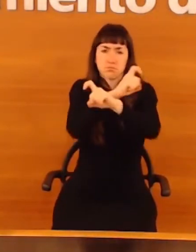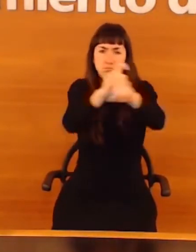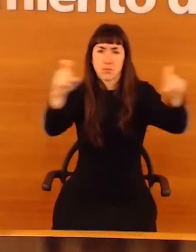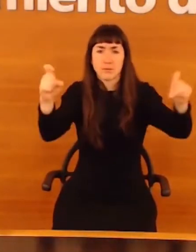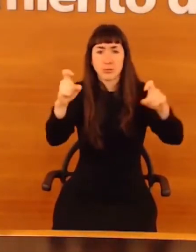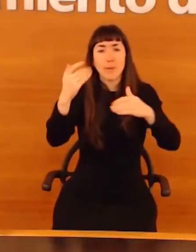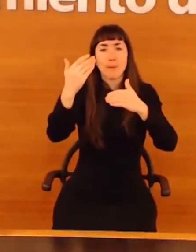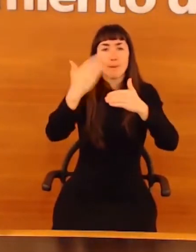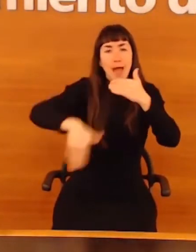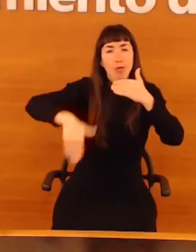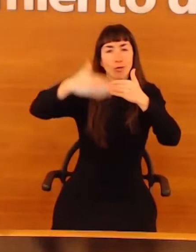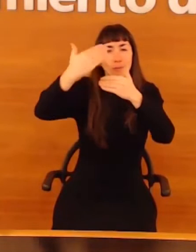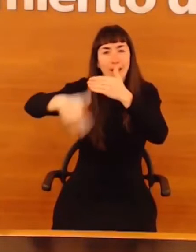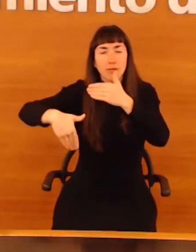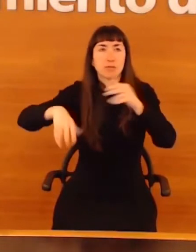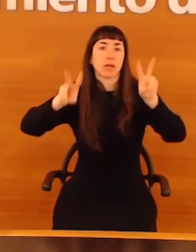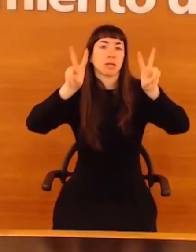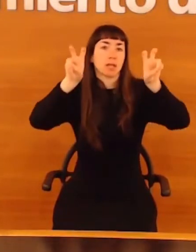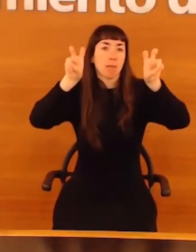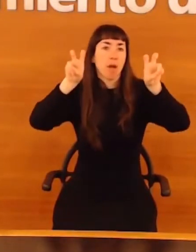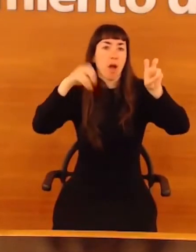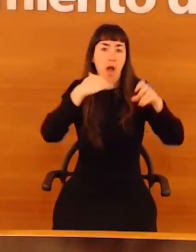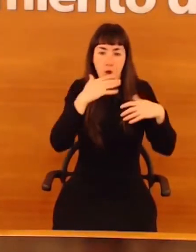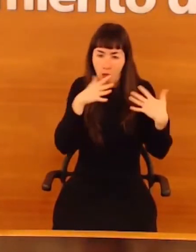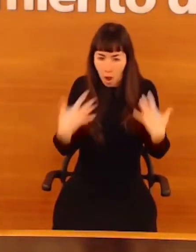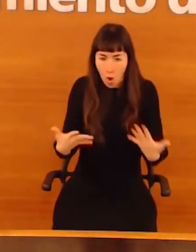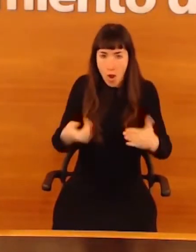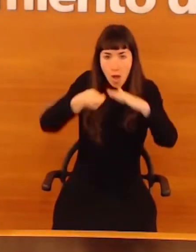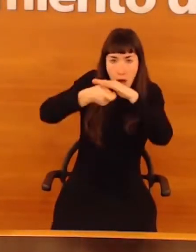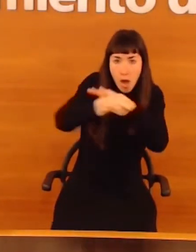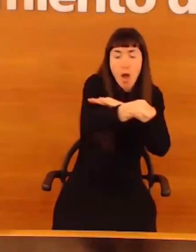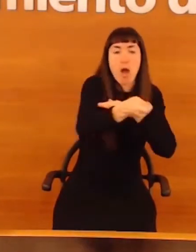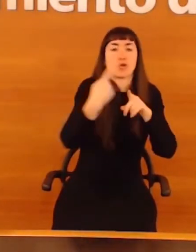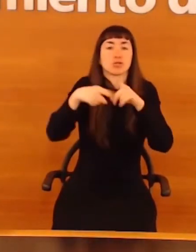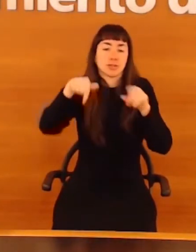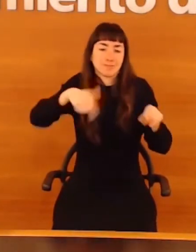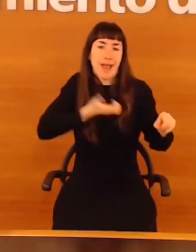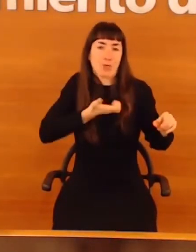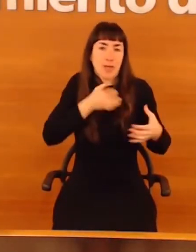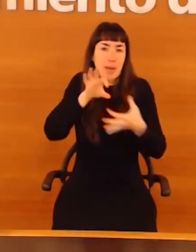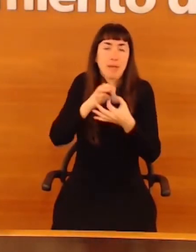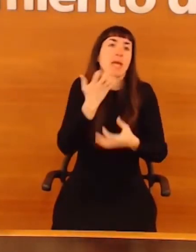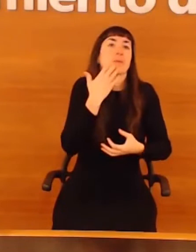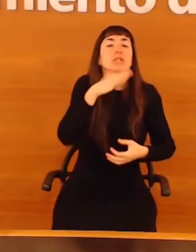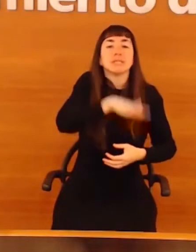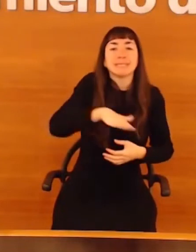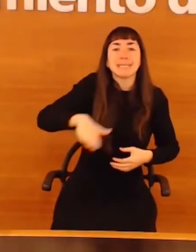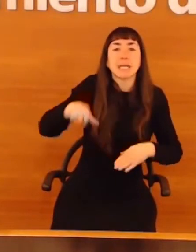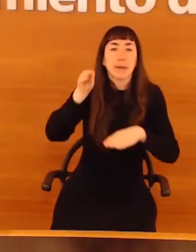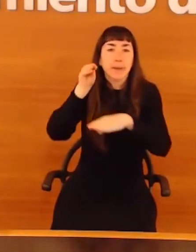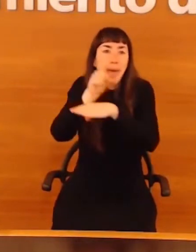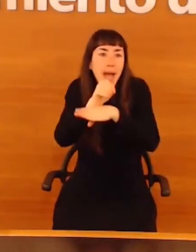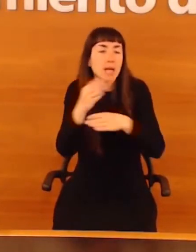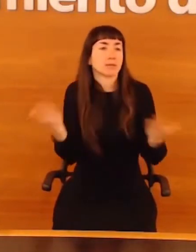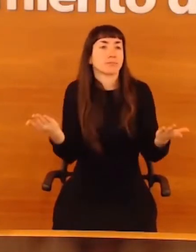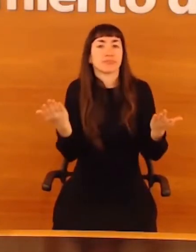los plazos administrativos relacionados con aquellas cuestiones de índole municipal, como pudieran ser las chiquibecas, como